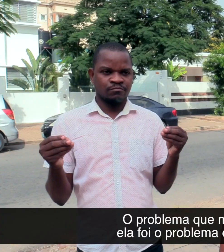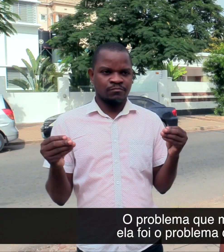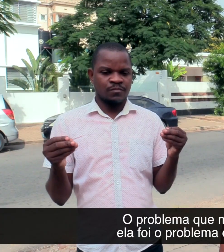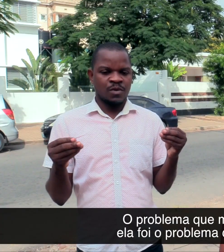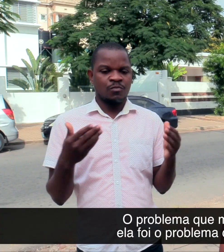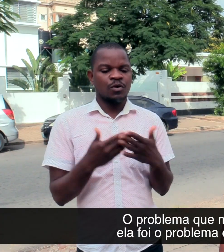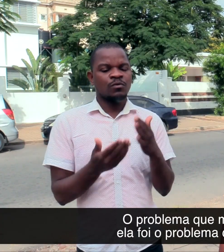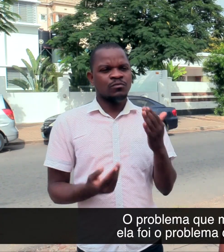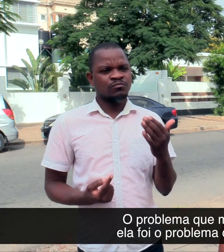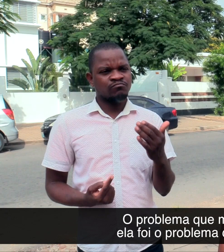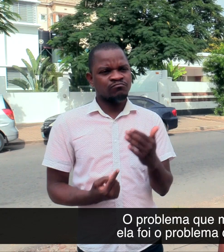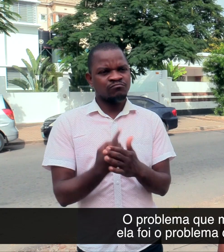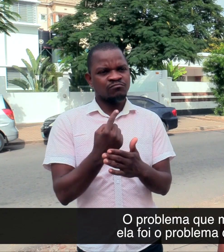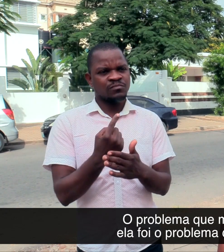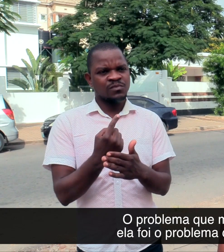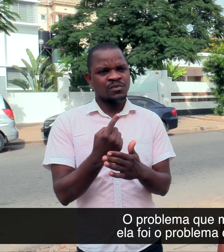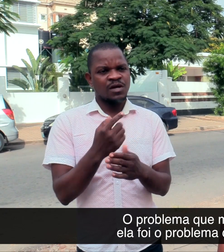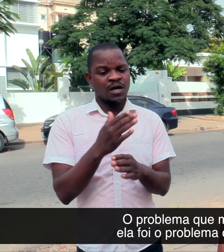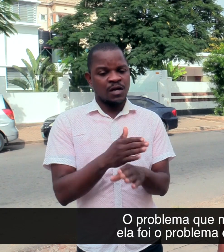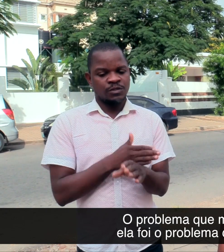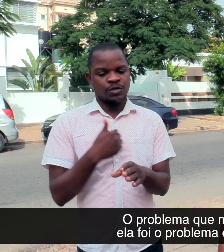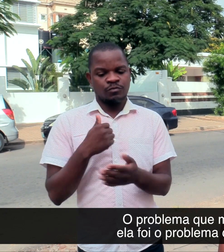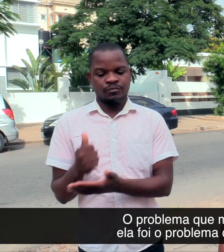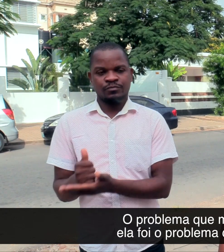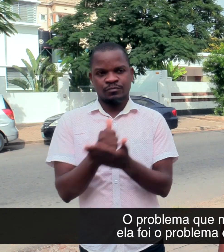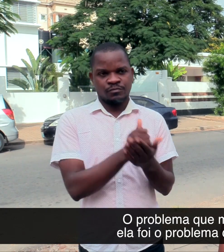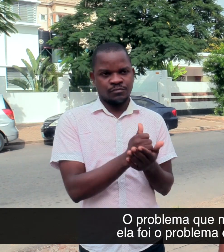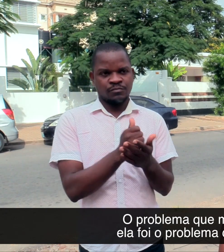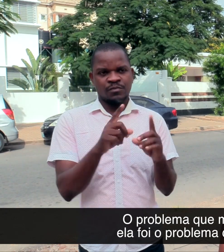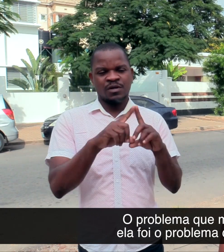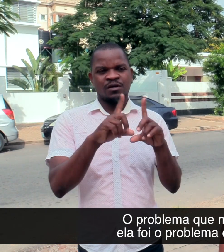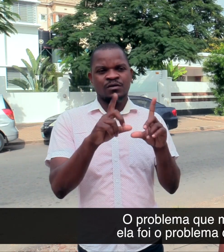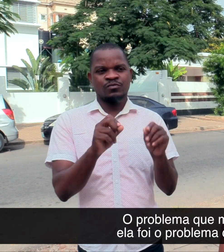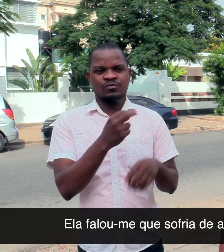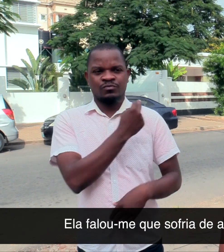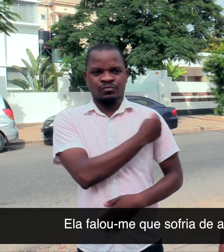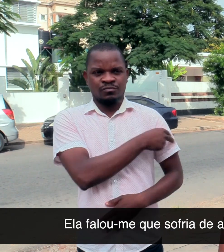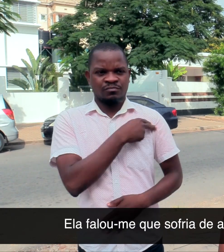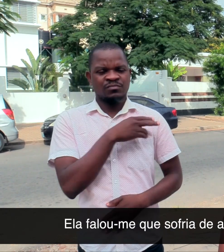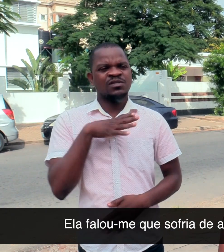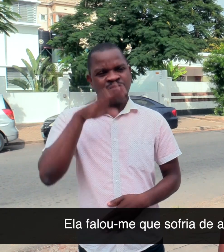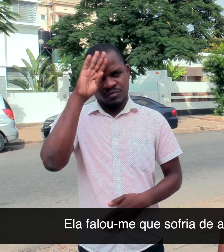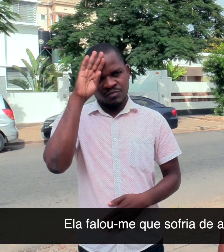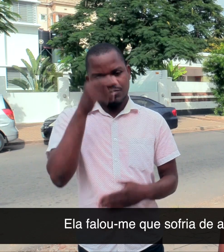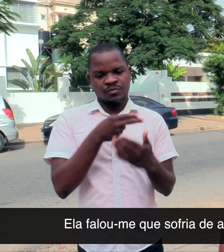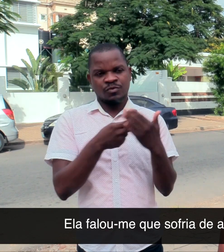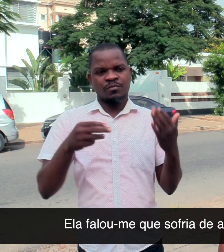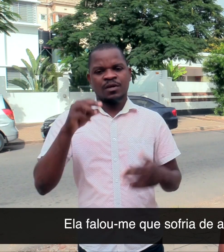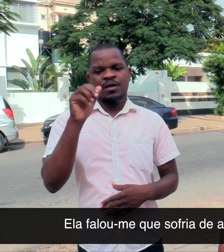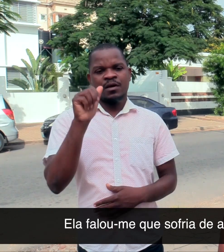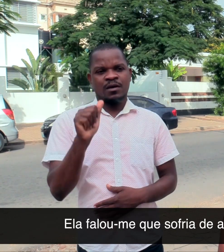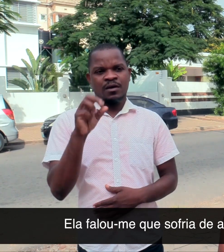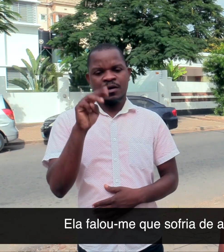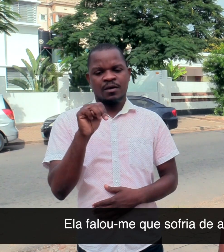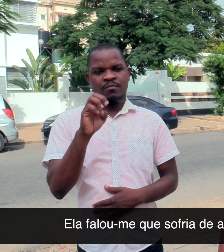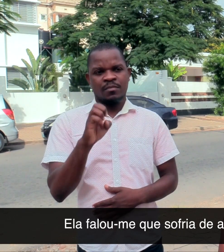O problema que me fez ajudar a ela a ir à consulta foi o problema da amigdalite. Ela falou-me que